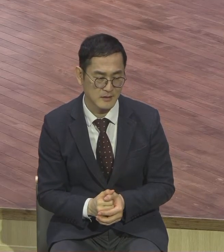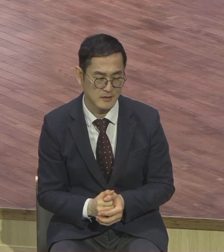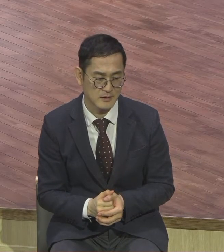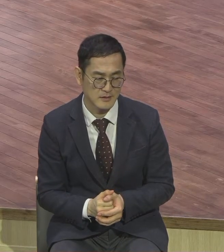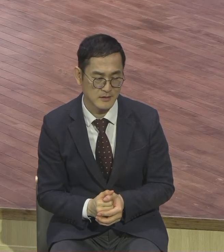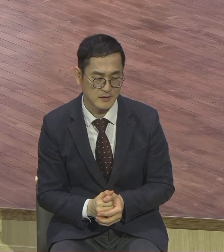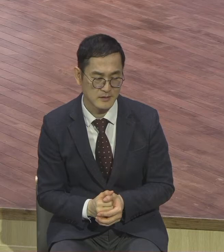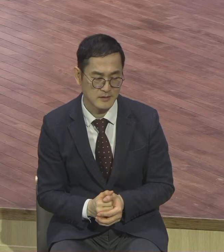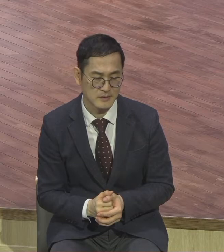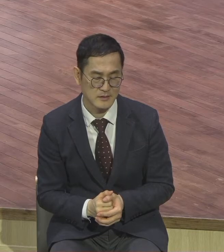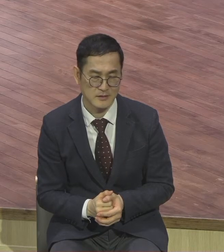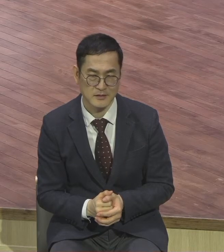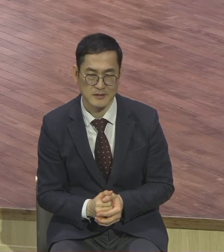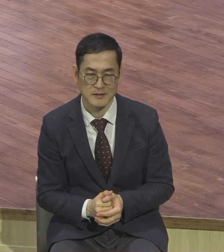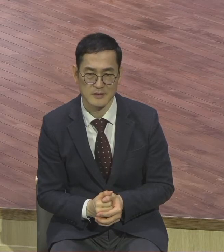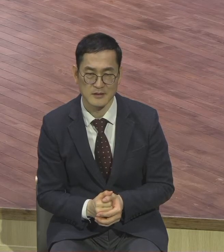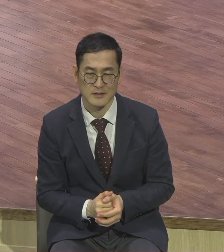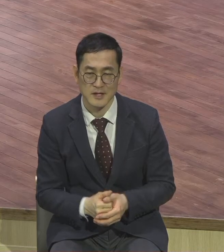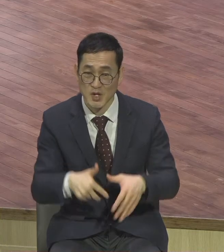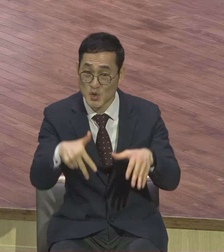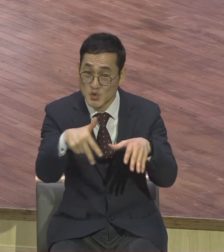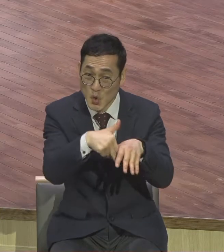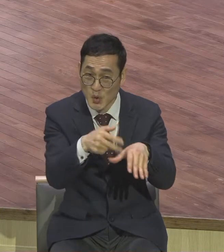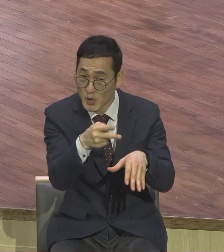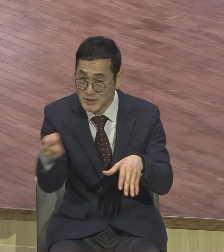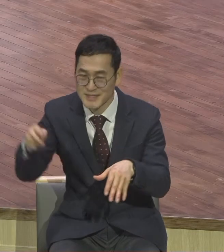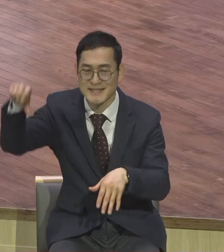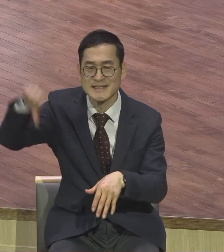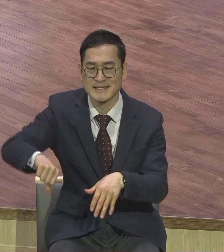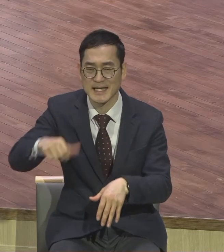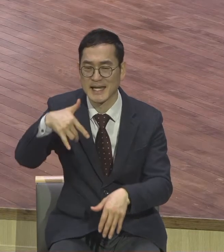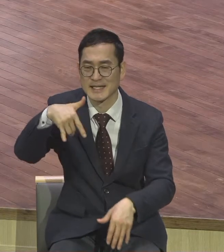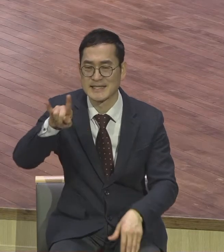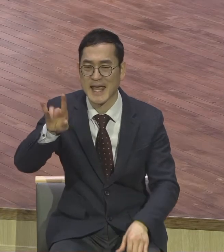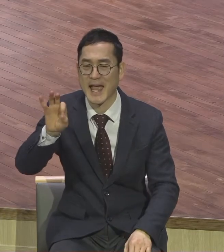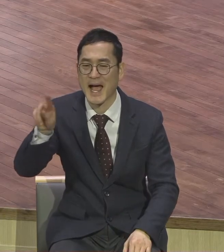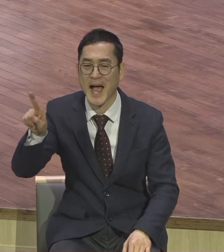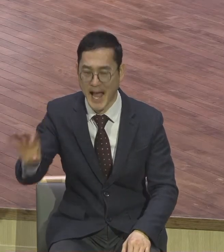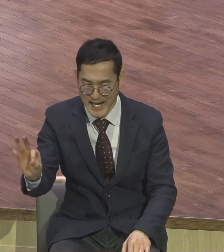기독교 종교는 재앙. 여러분 저 대구